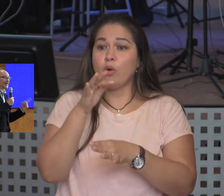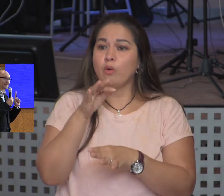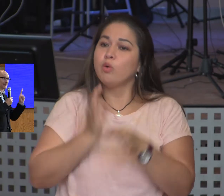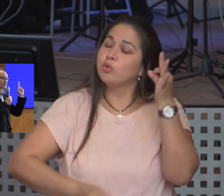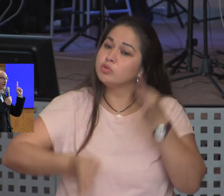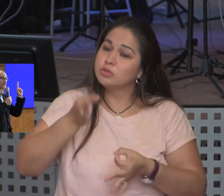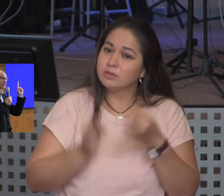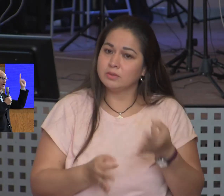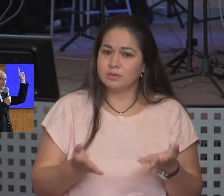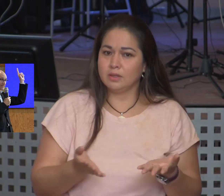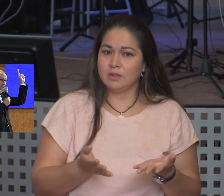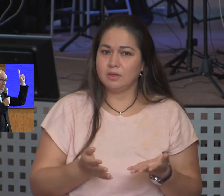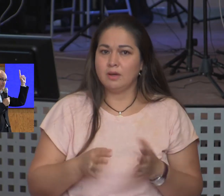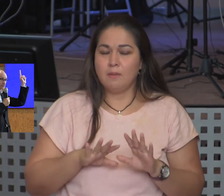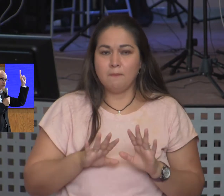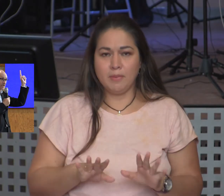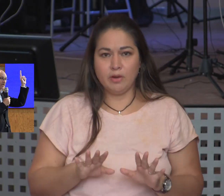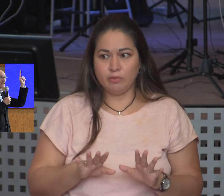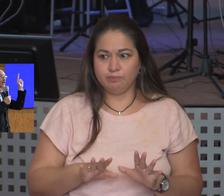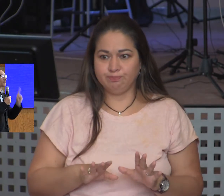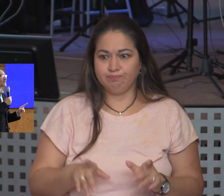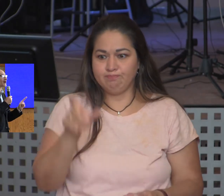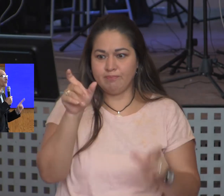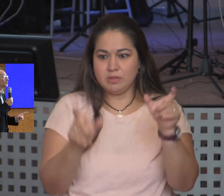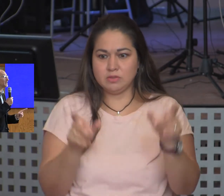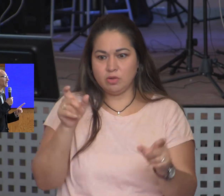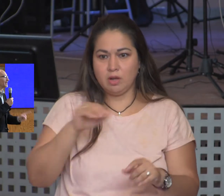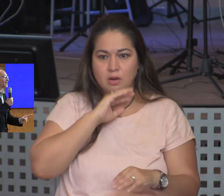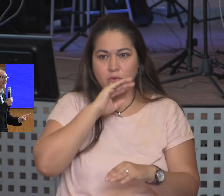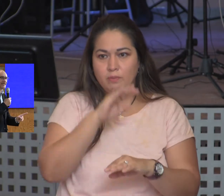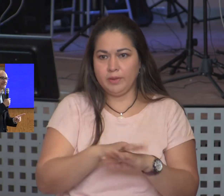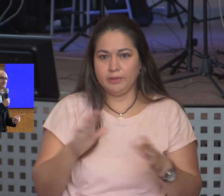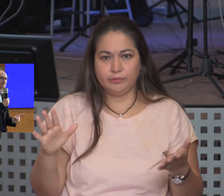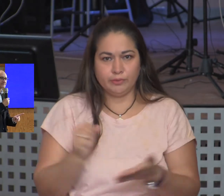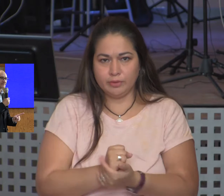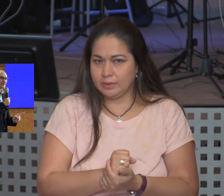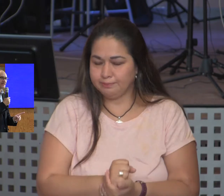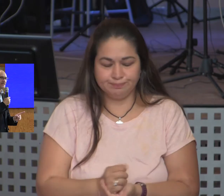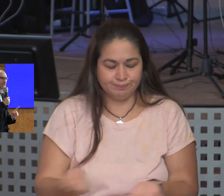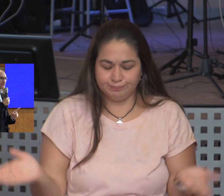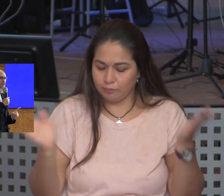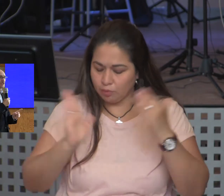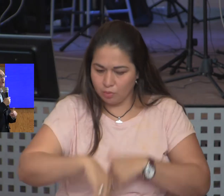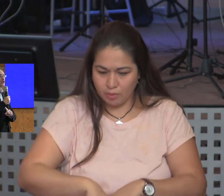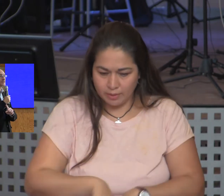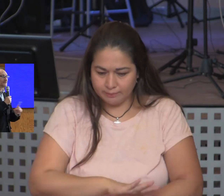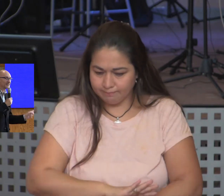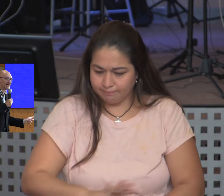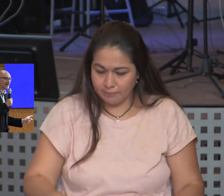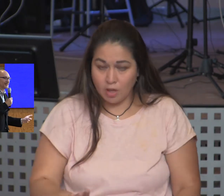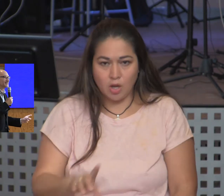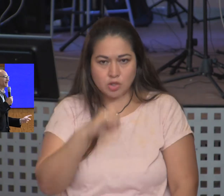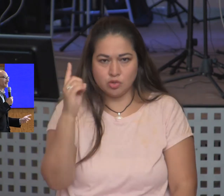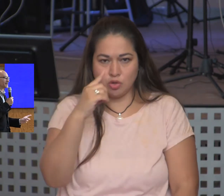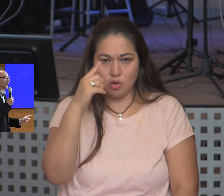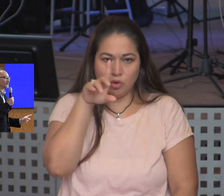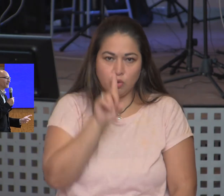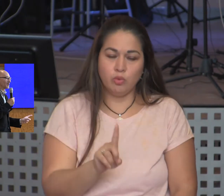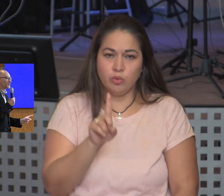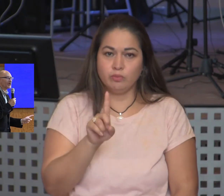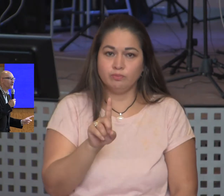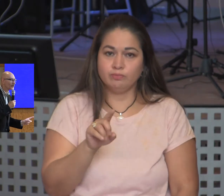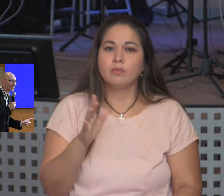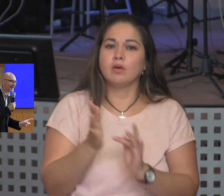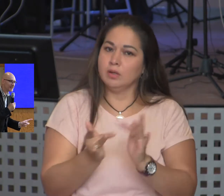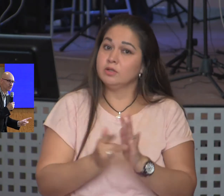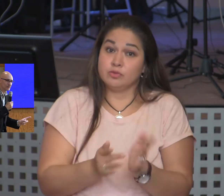jamás, exceptuando a Cristo Jesús, que pueda cumplir la ley. Y Dios lo sabía ya de antemano.